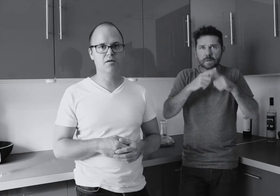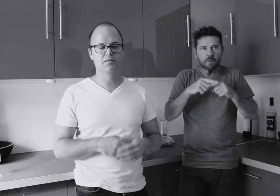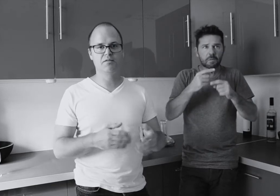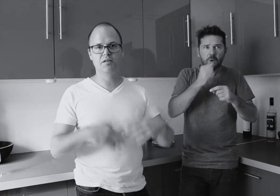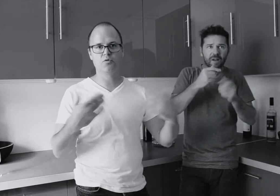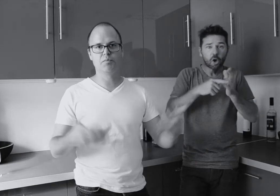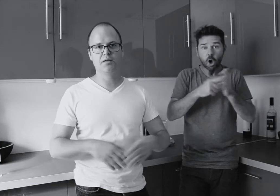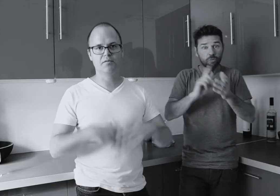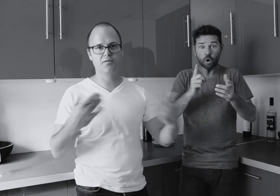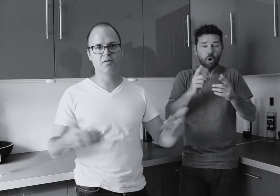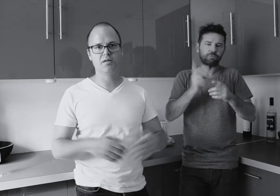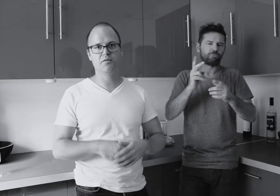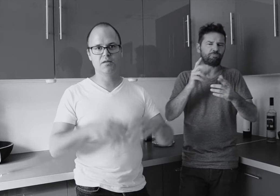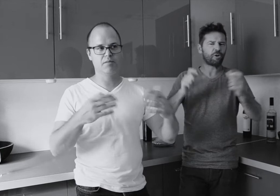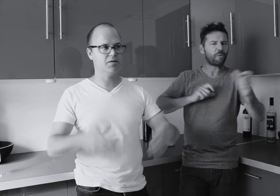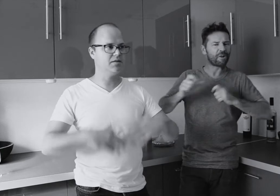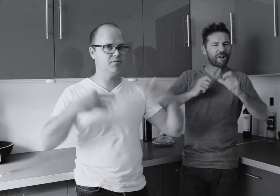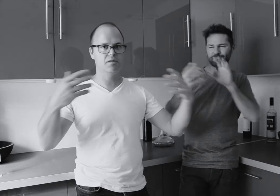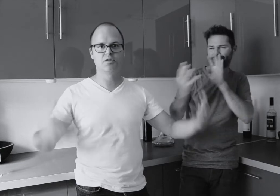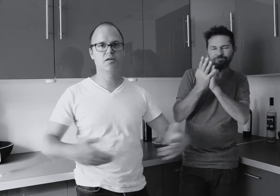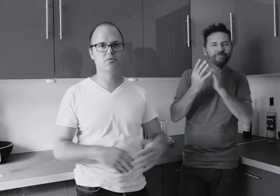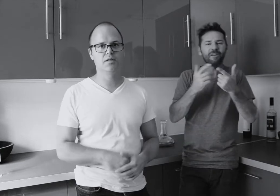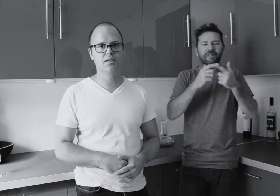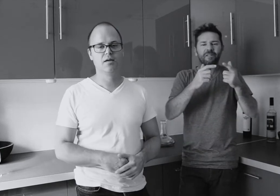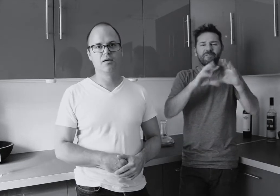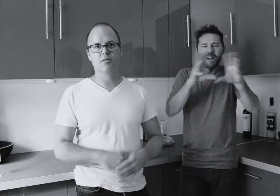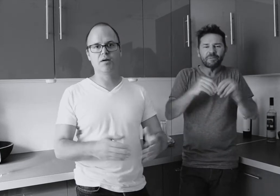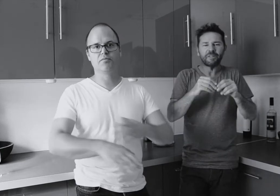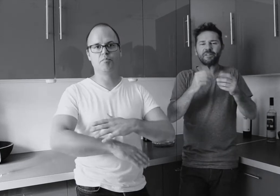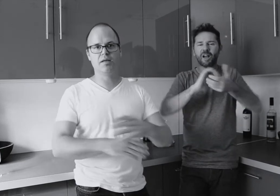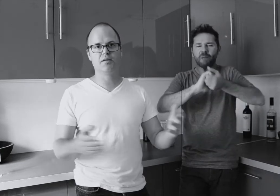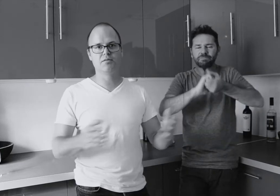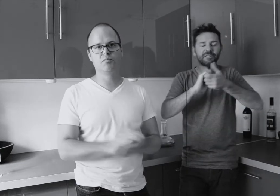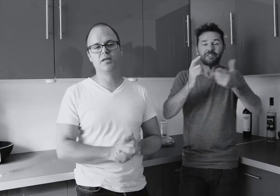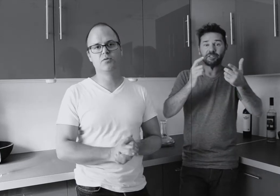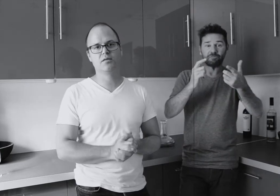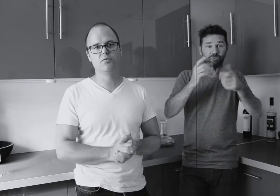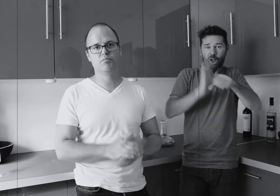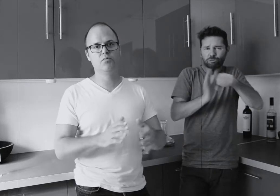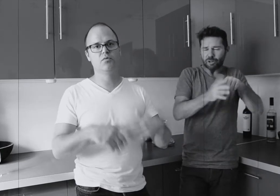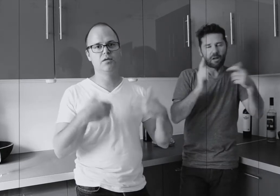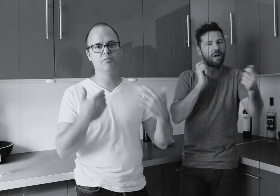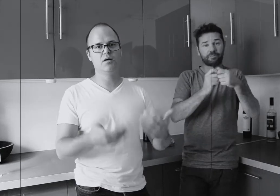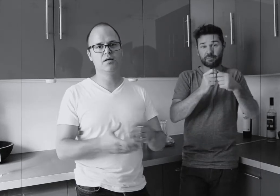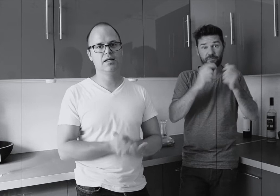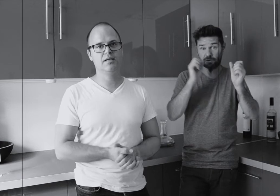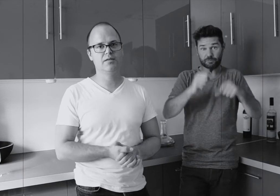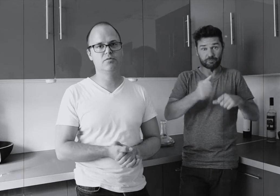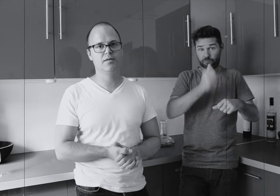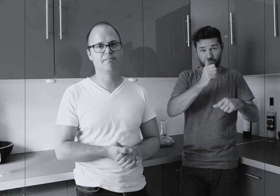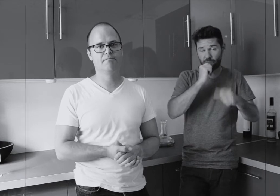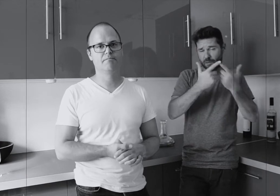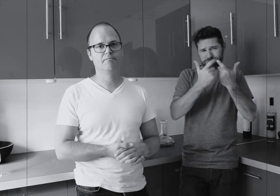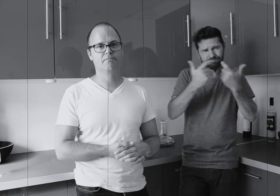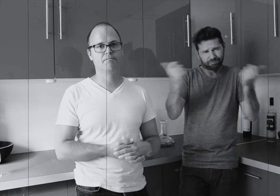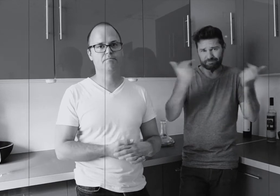les boire. C'est des vins de copains, des vins de famille, des vins d'apéritif, des vins de charcuterie. Bref, plein de raisons, plein d'occasions pour les boire et les